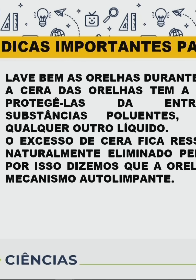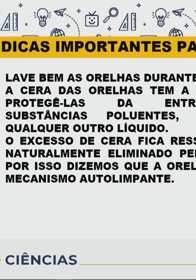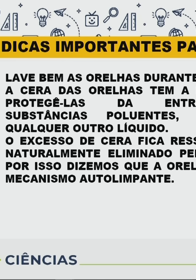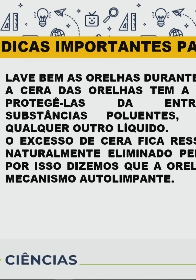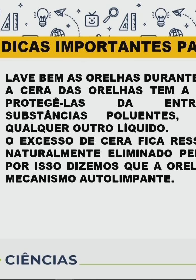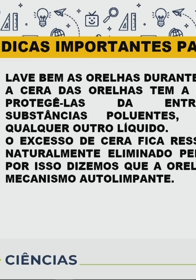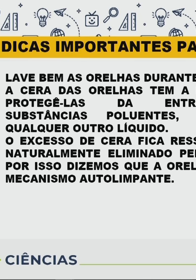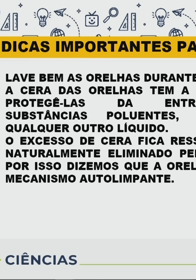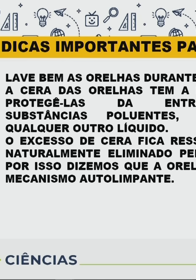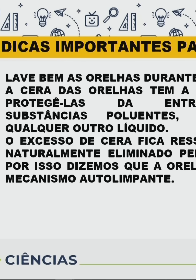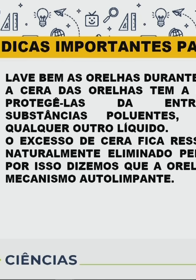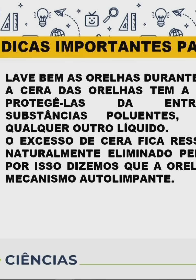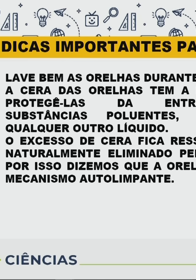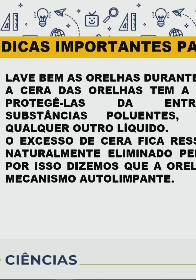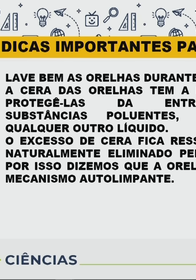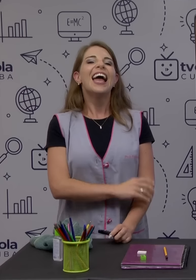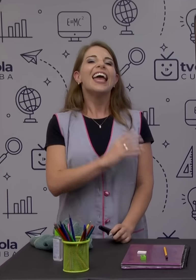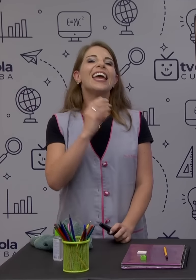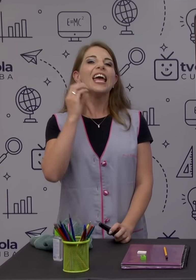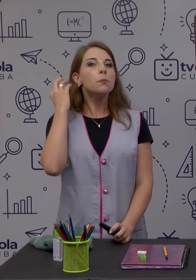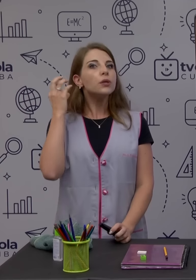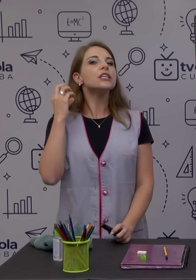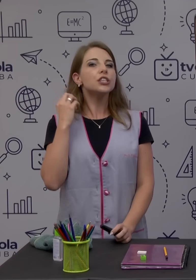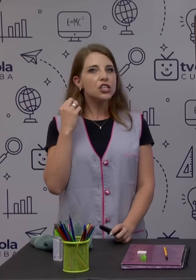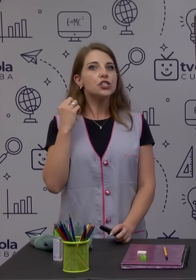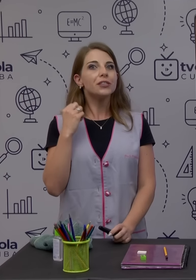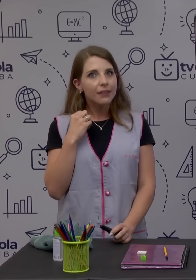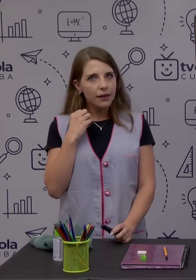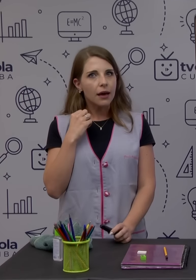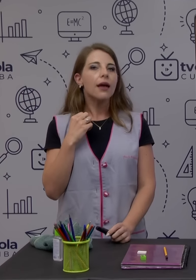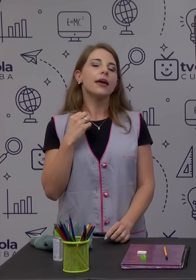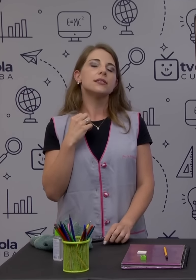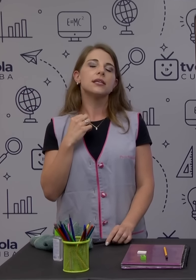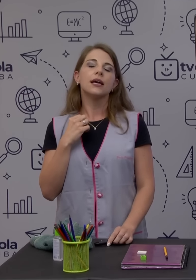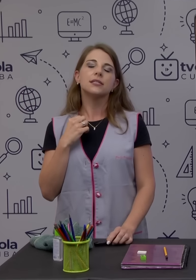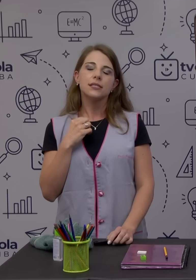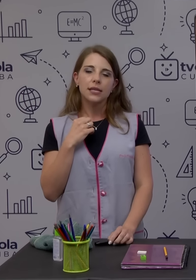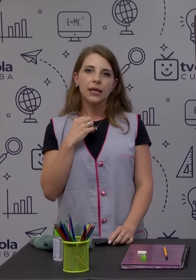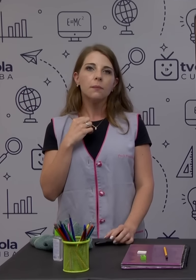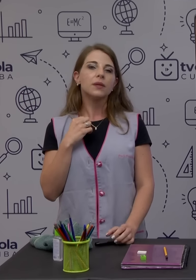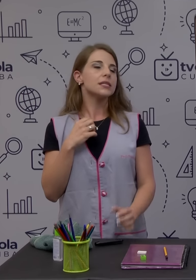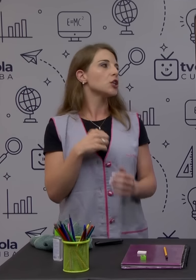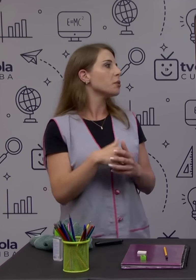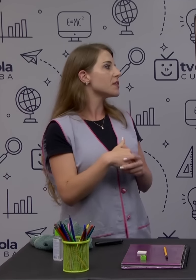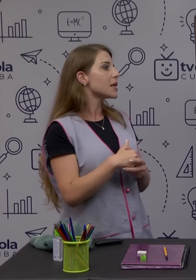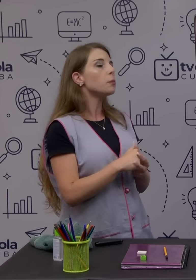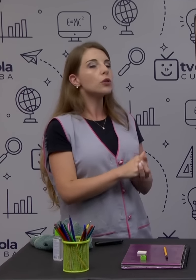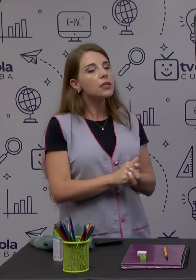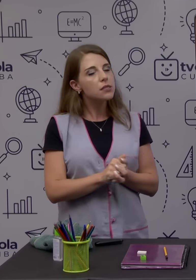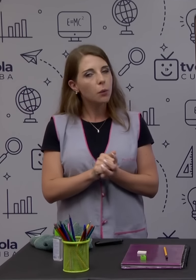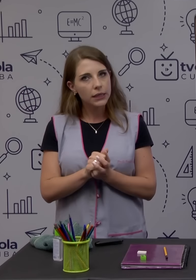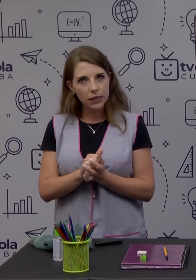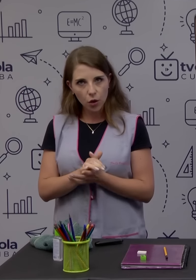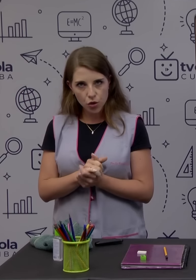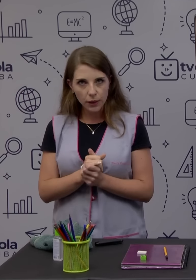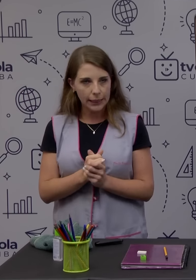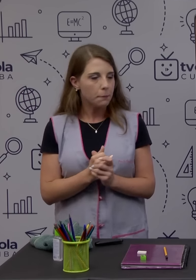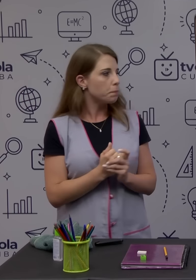causando alguma doença, tá certo? É importante que a gente tenha essa cera, tá certo? Para fazer a proteção ali da nossa orelha, tá